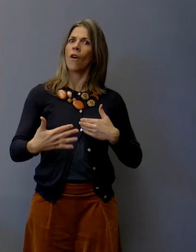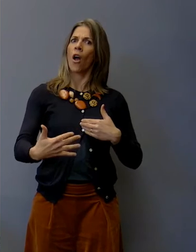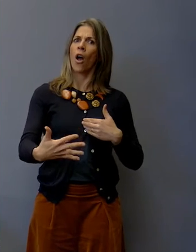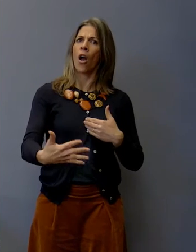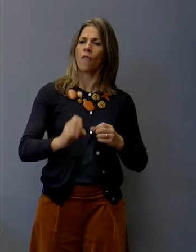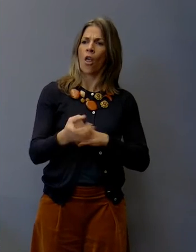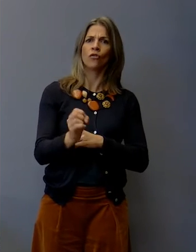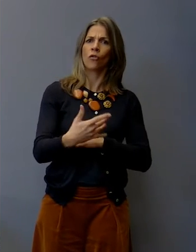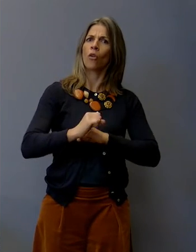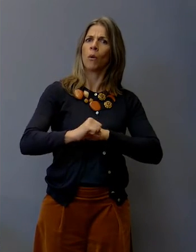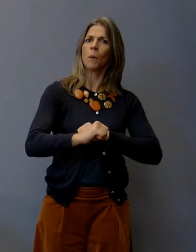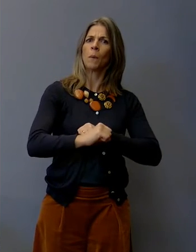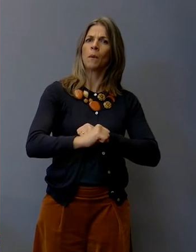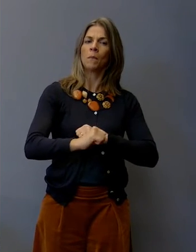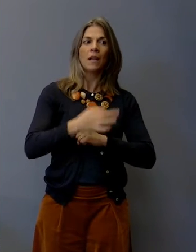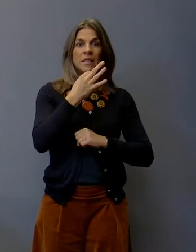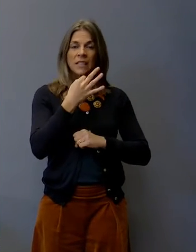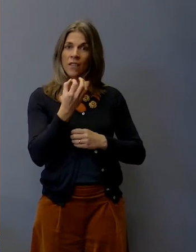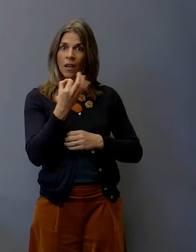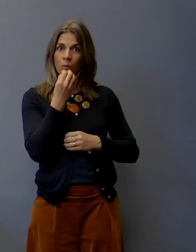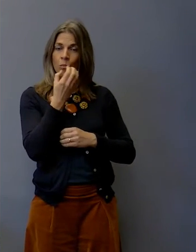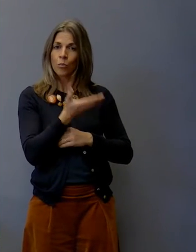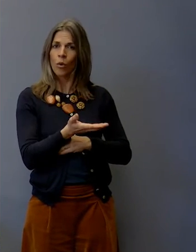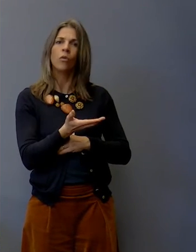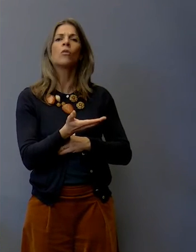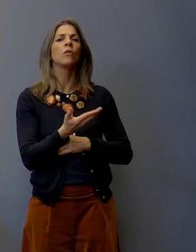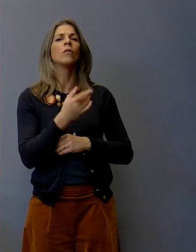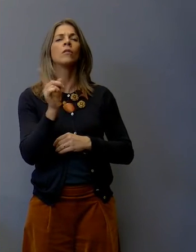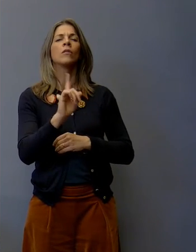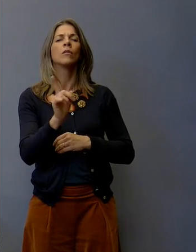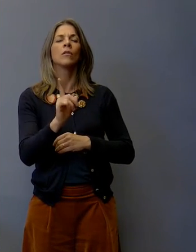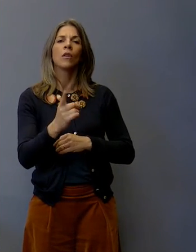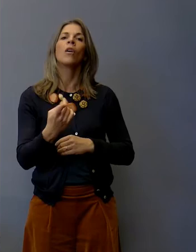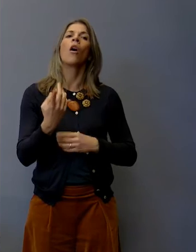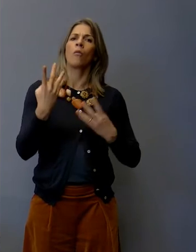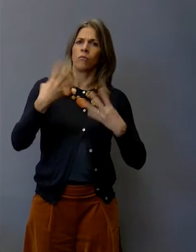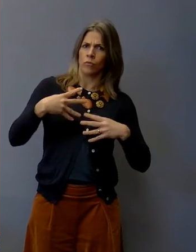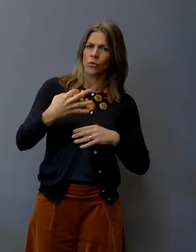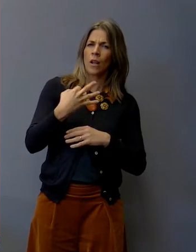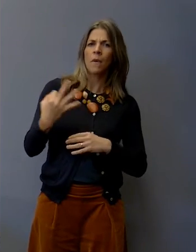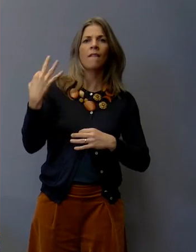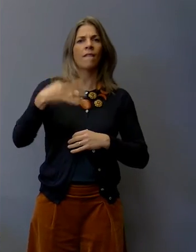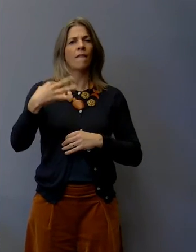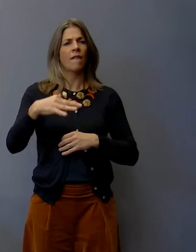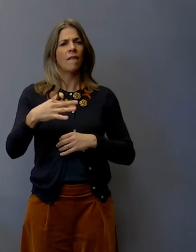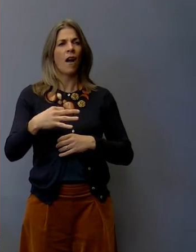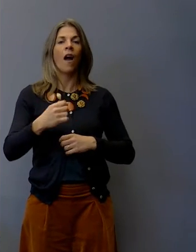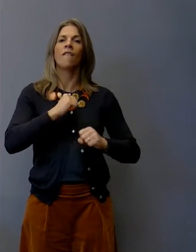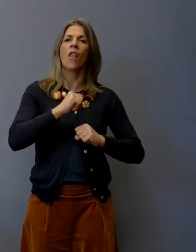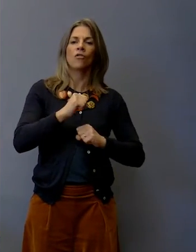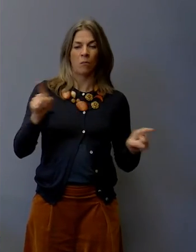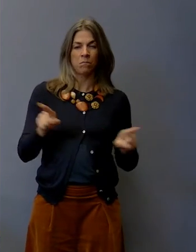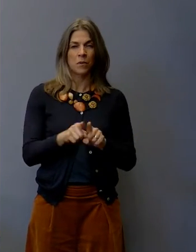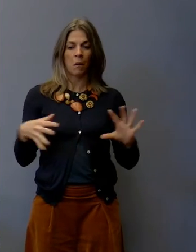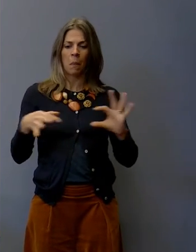e non è così i criteri buoni sono efficacia e non efficienza difesa del cen sociale e non velocità